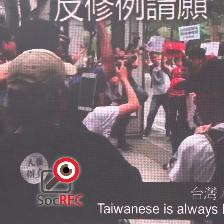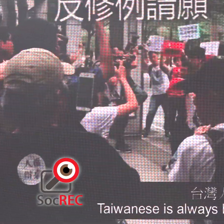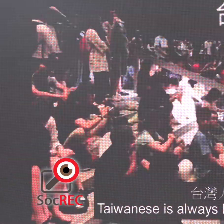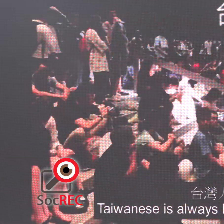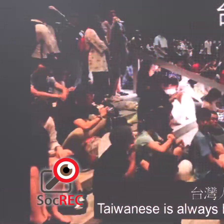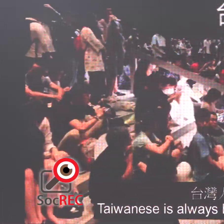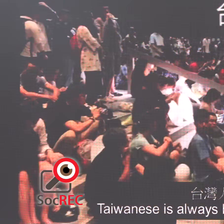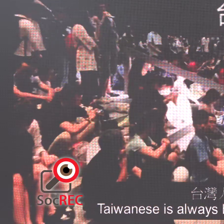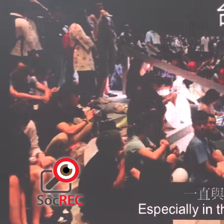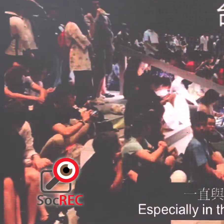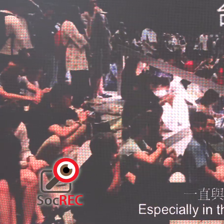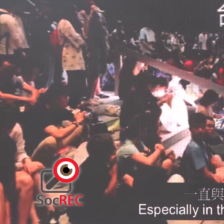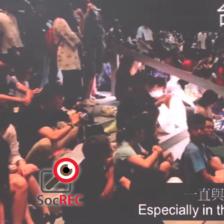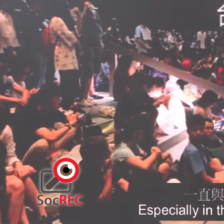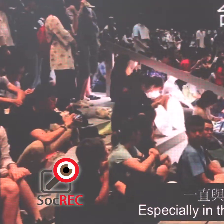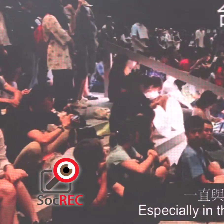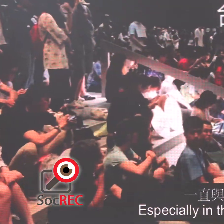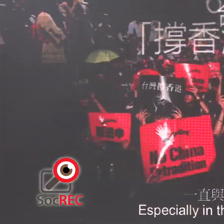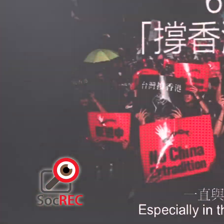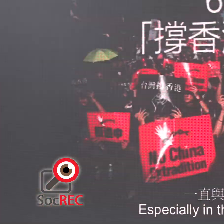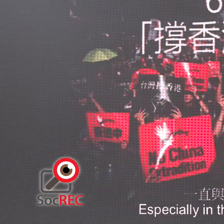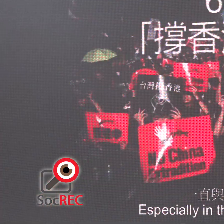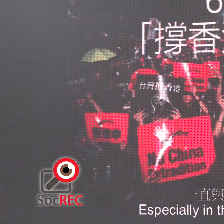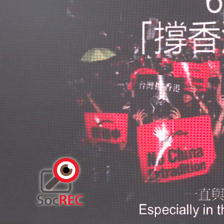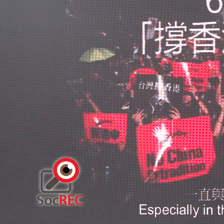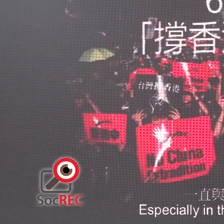台灣人在這半年一直跟香港人同行，